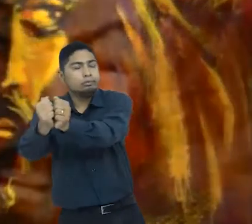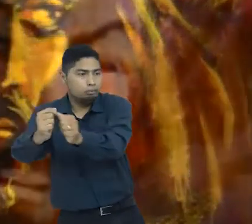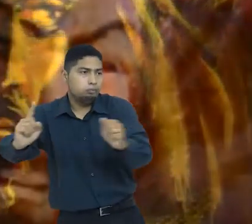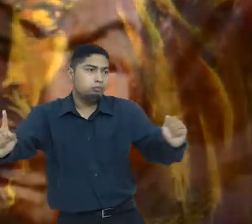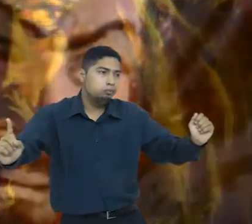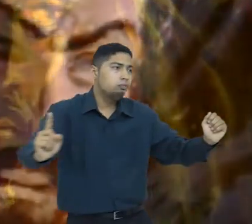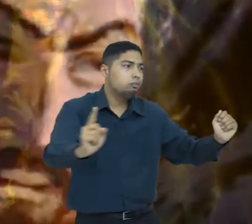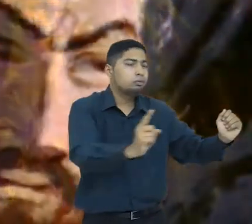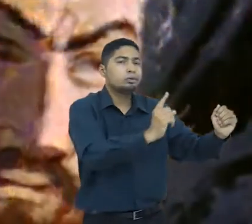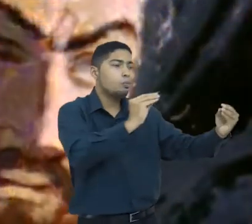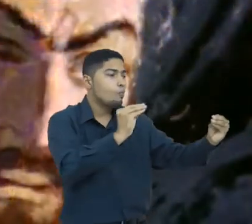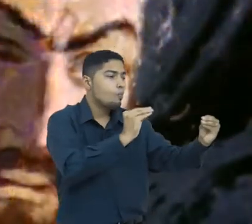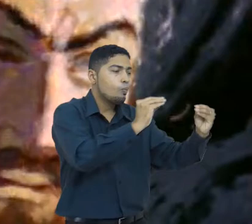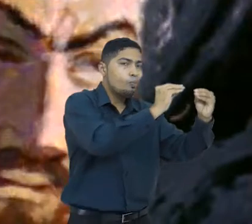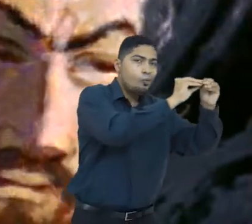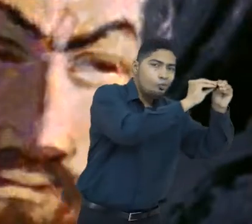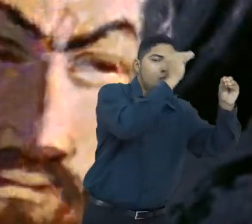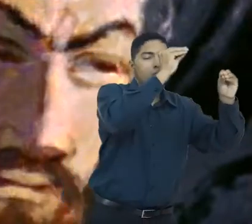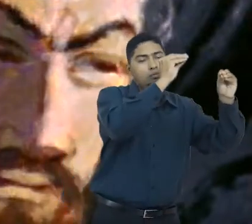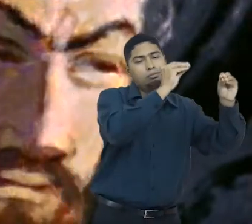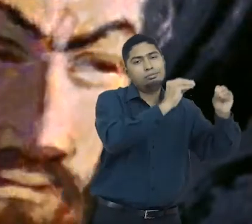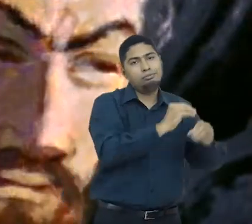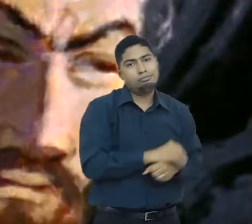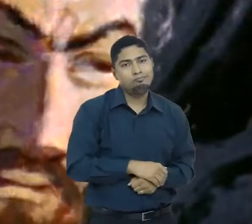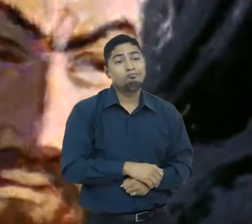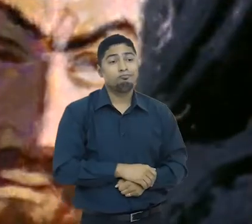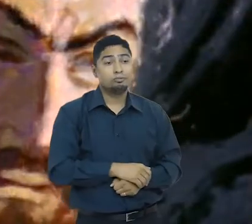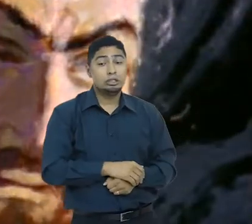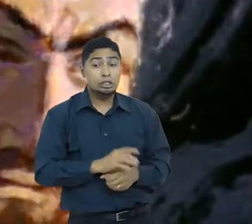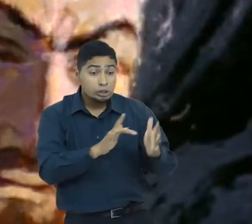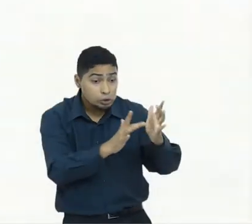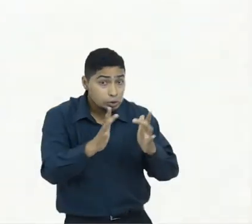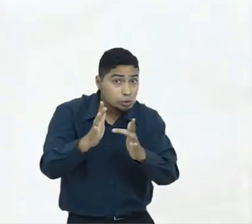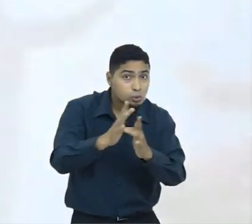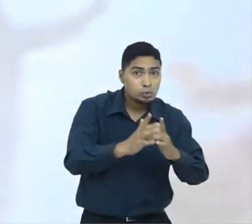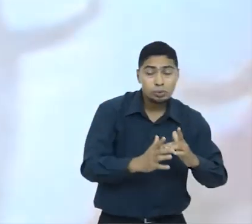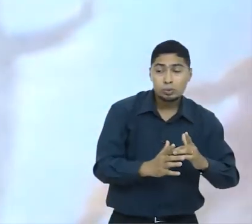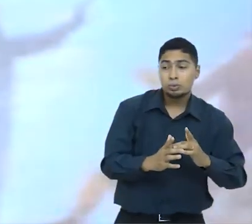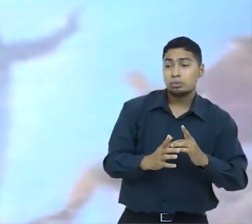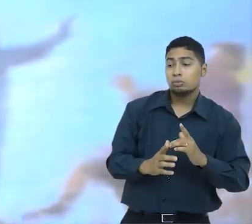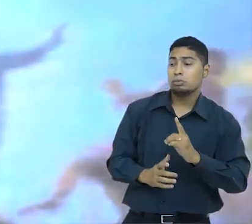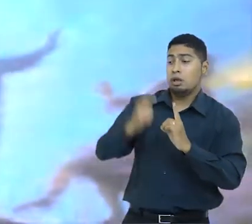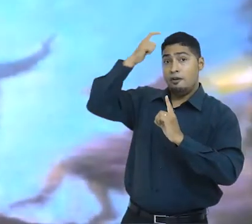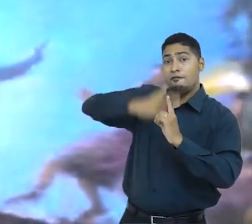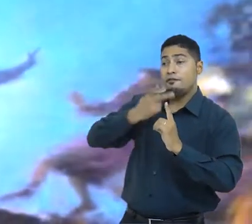grupo. Ele se aproximou de Jesus e deu-lhe o beijo da traição. Quando Jesus se apresentou dizendo: